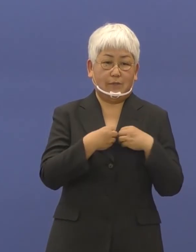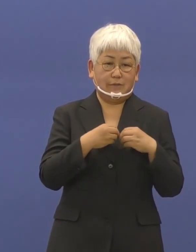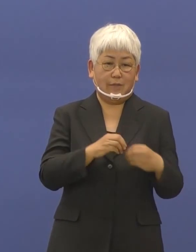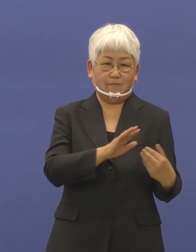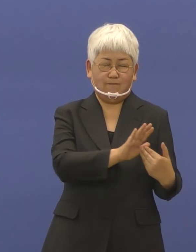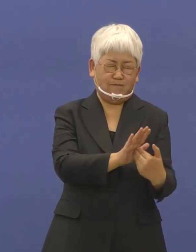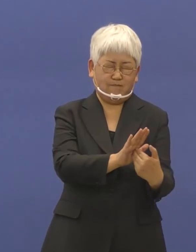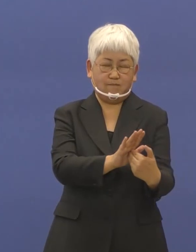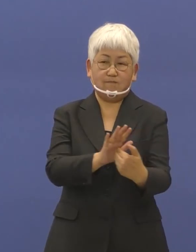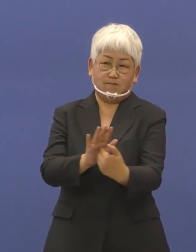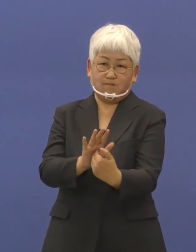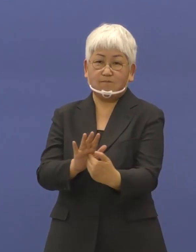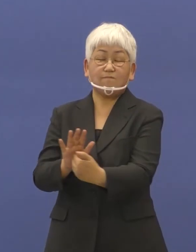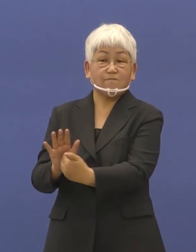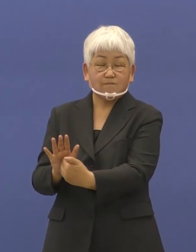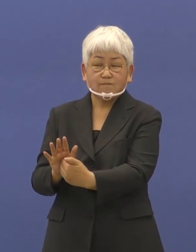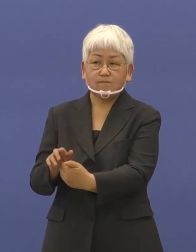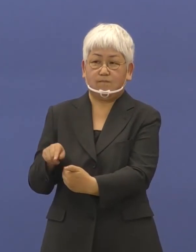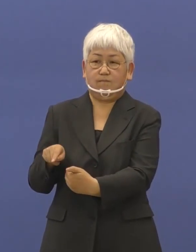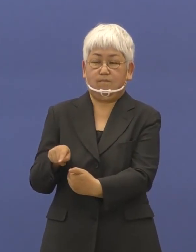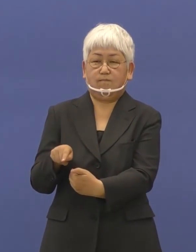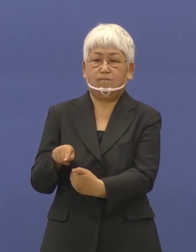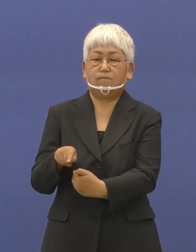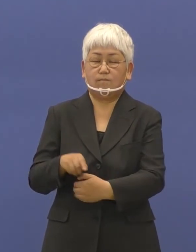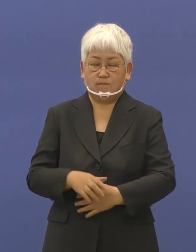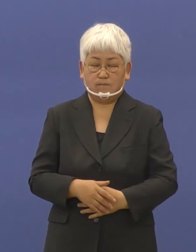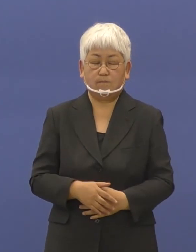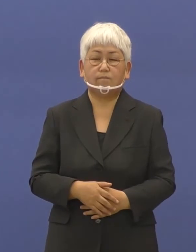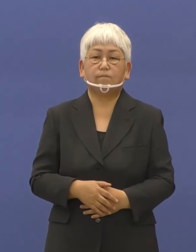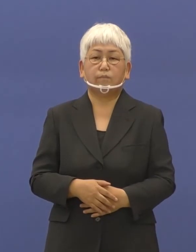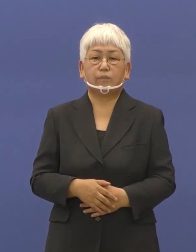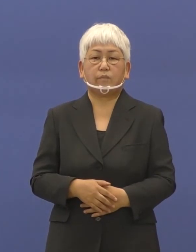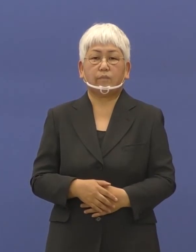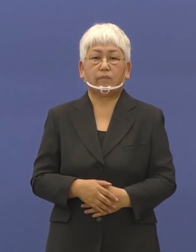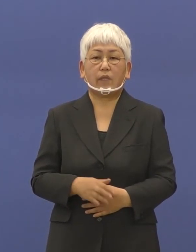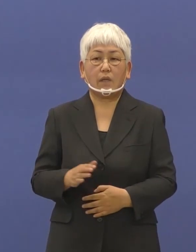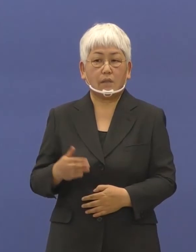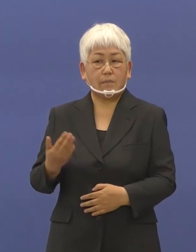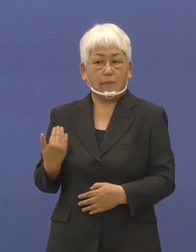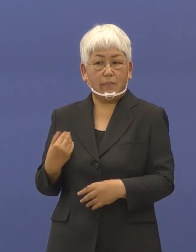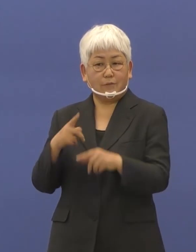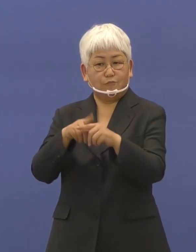底ということで、それを中心にしながら